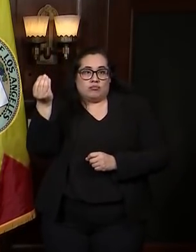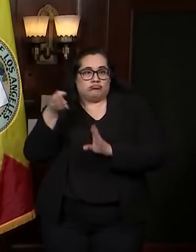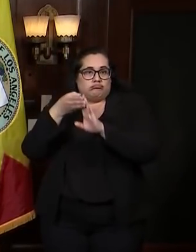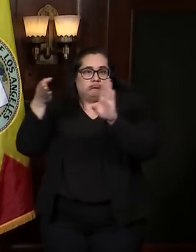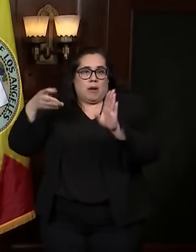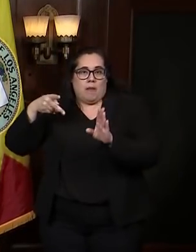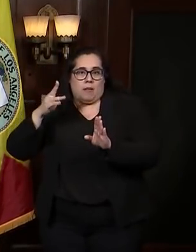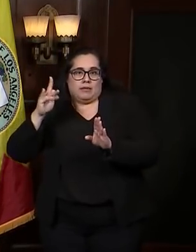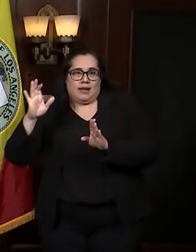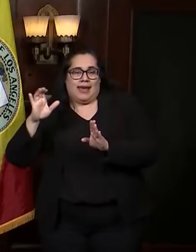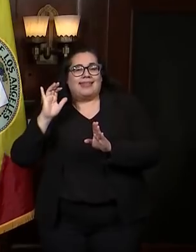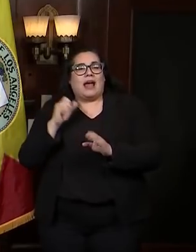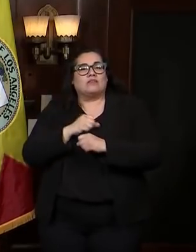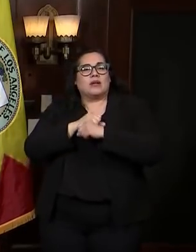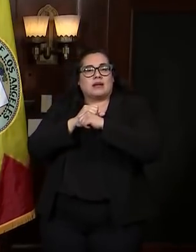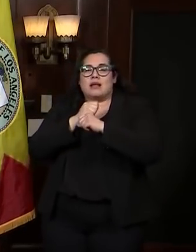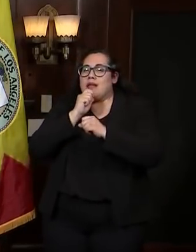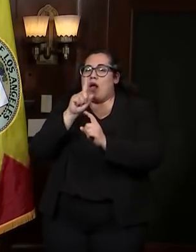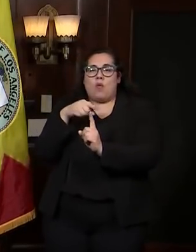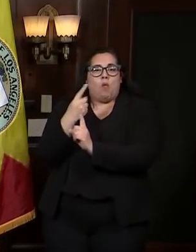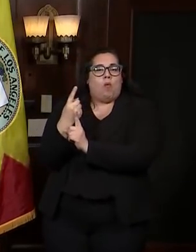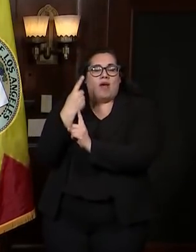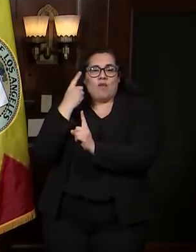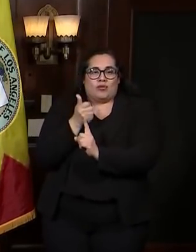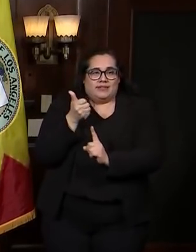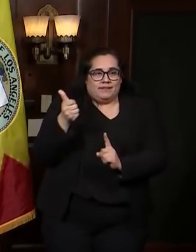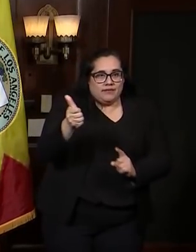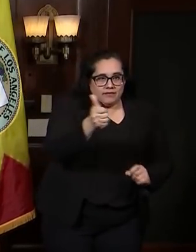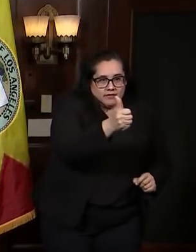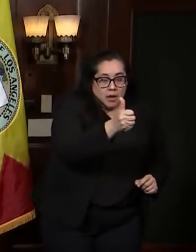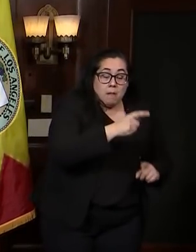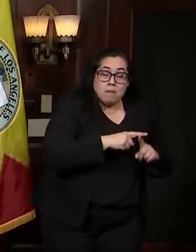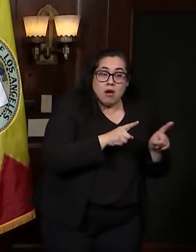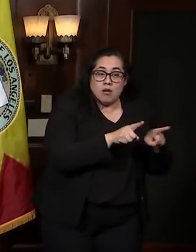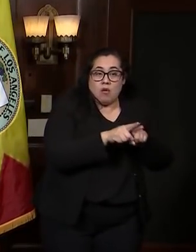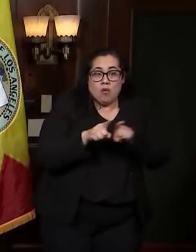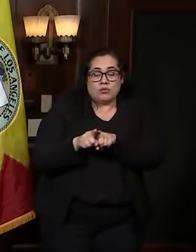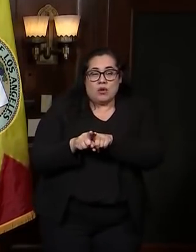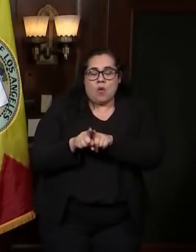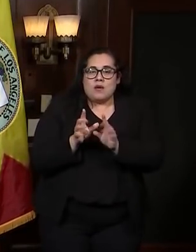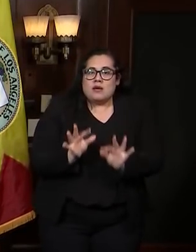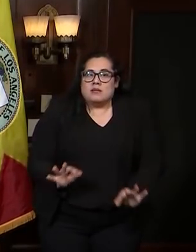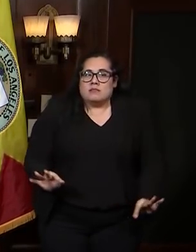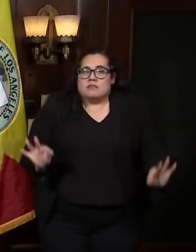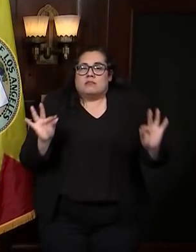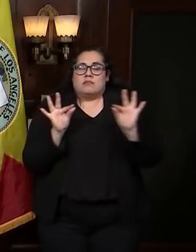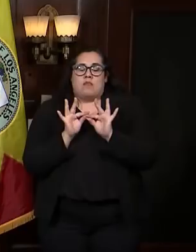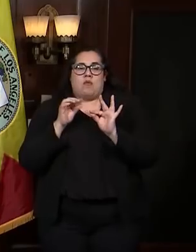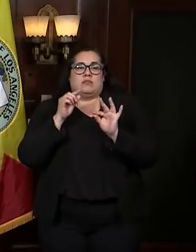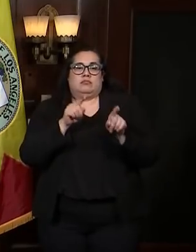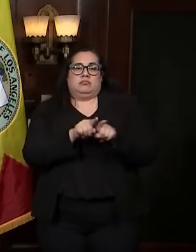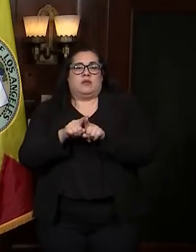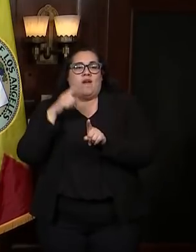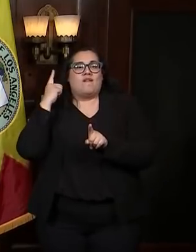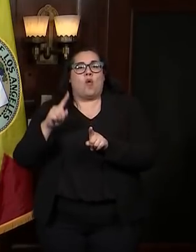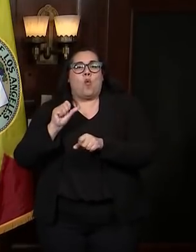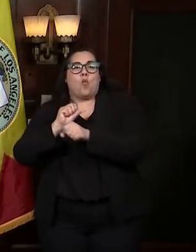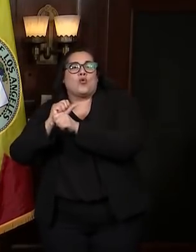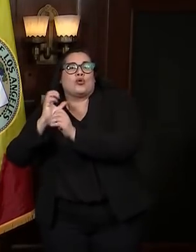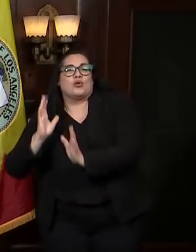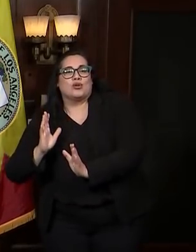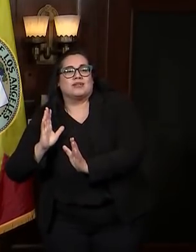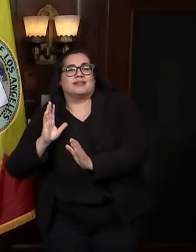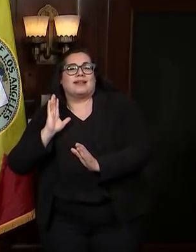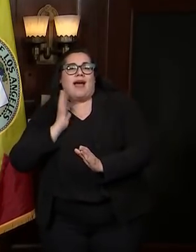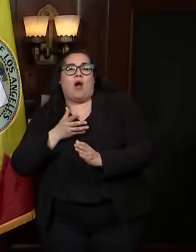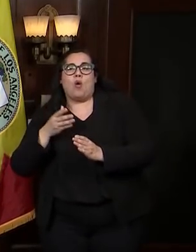público. Esta es protección no solamente para ustedes, pero críticamente también por los trabajadores en